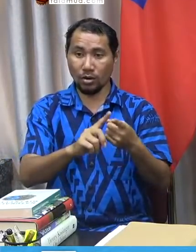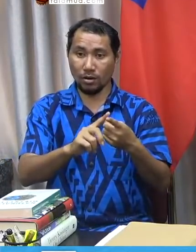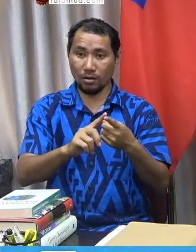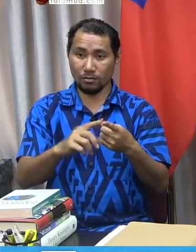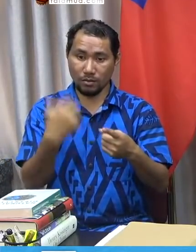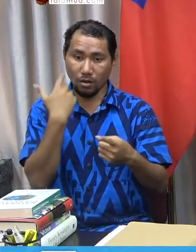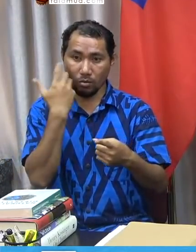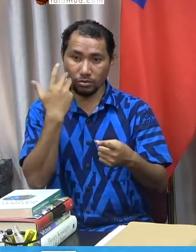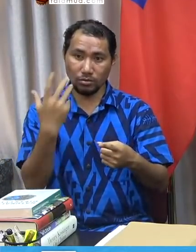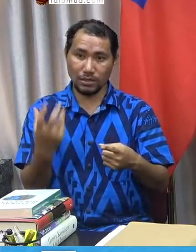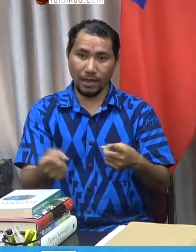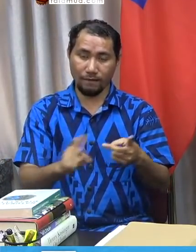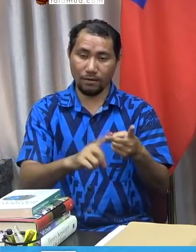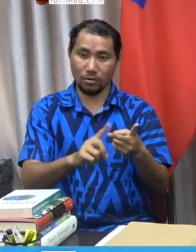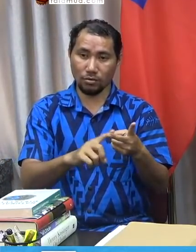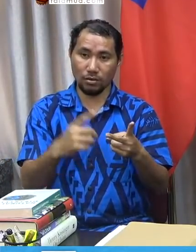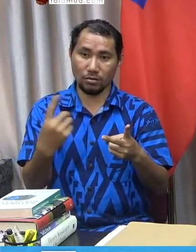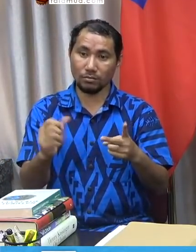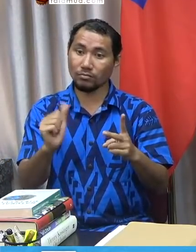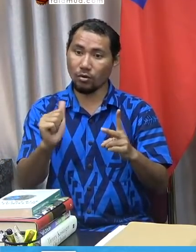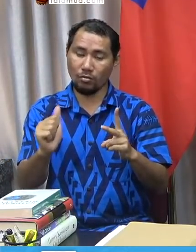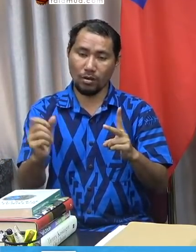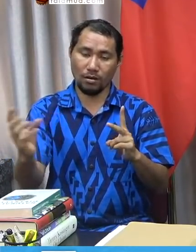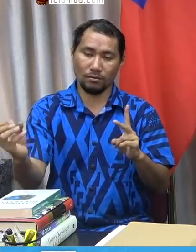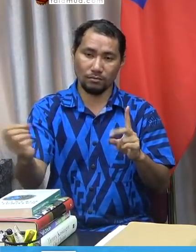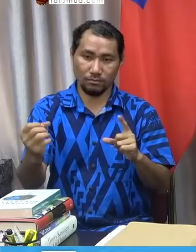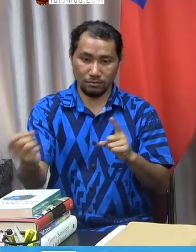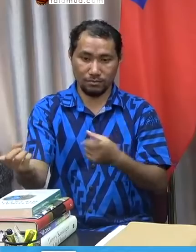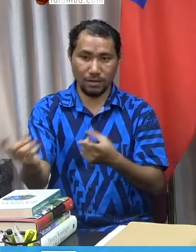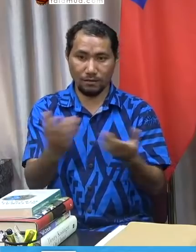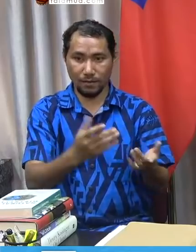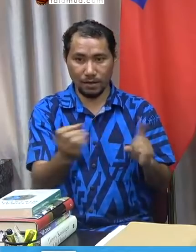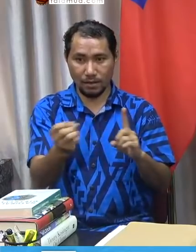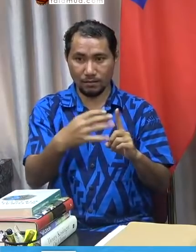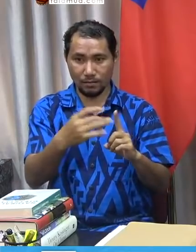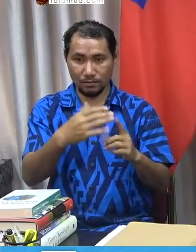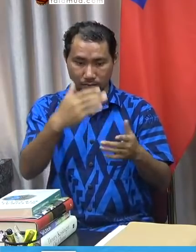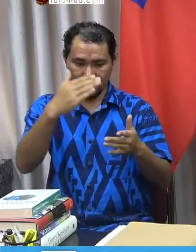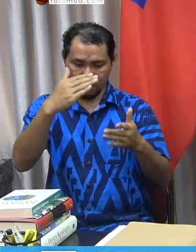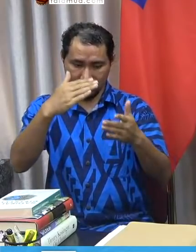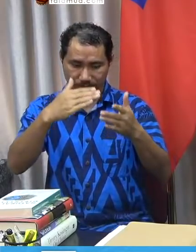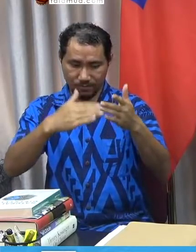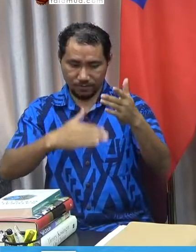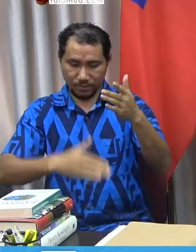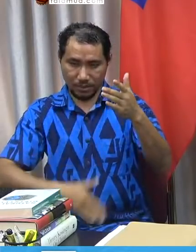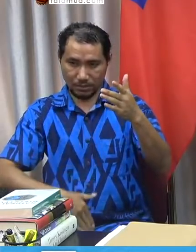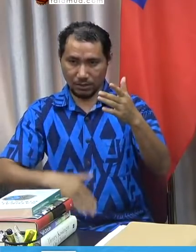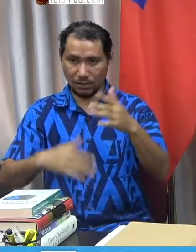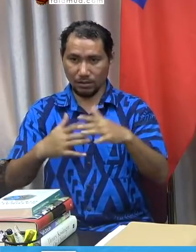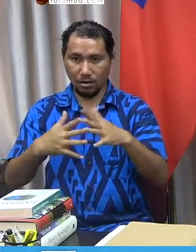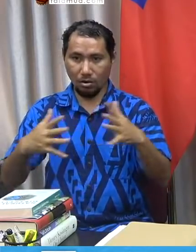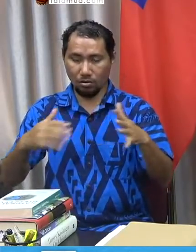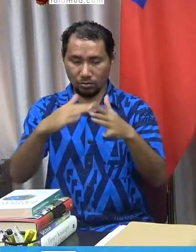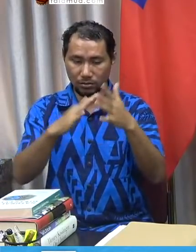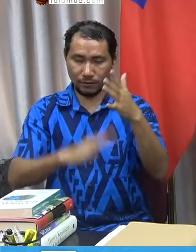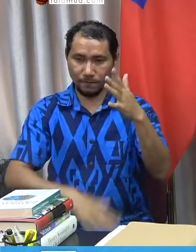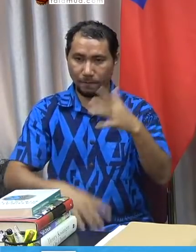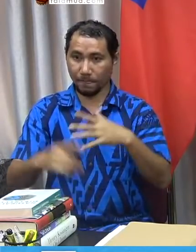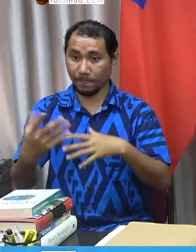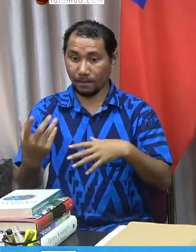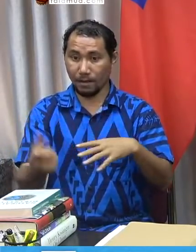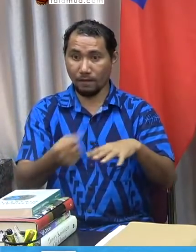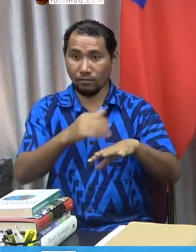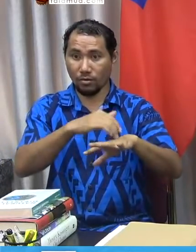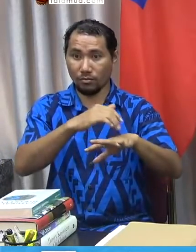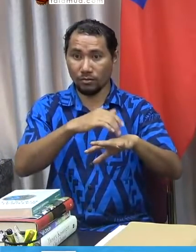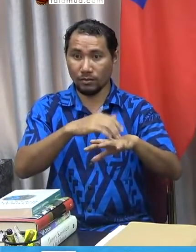na amai lava le whautuanga le societe o lo ia I le lisi umi o lape o loo iai te